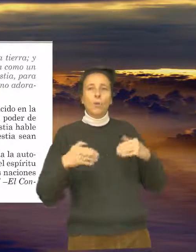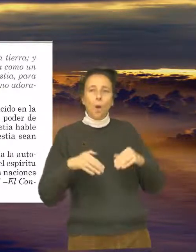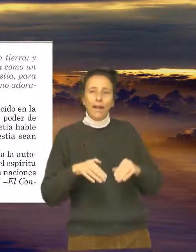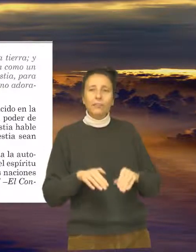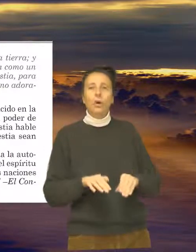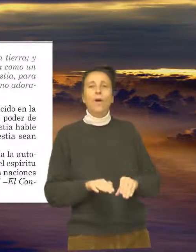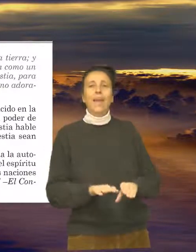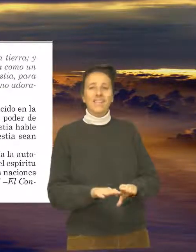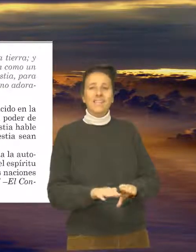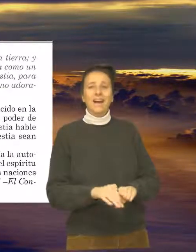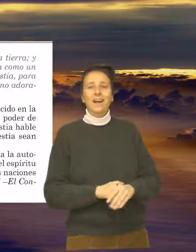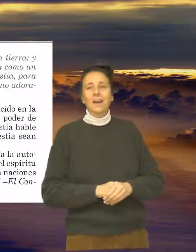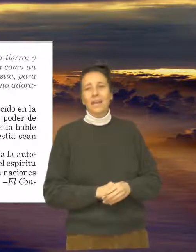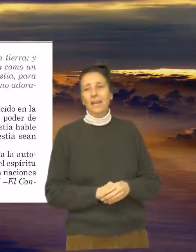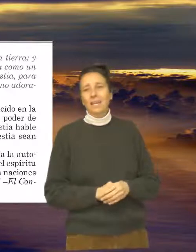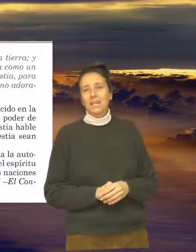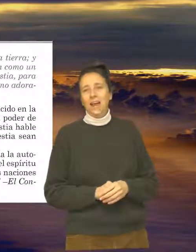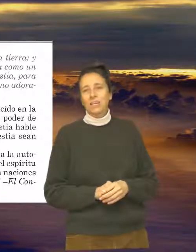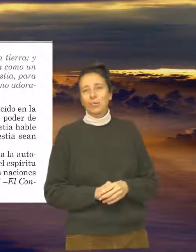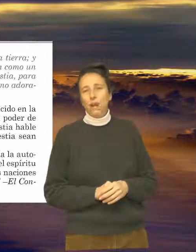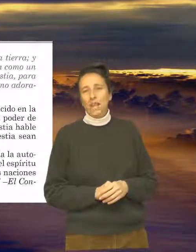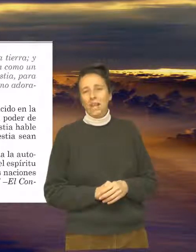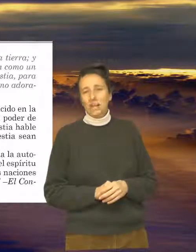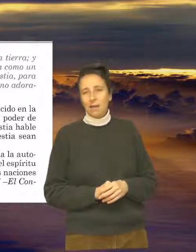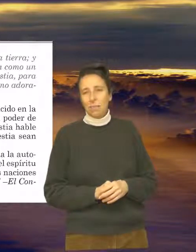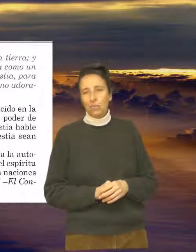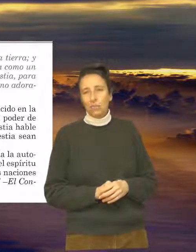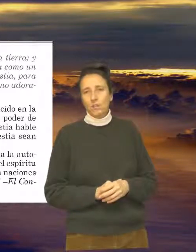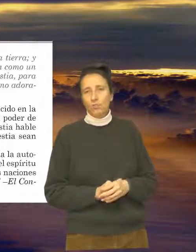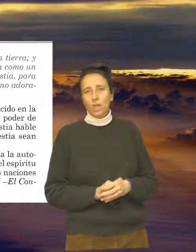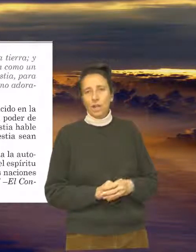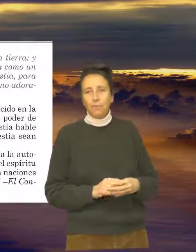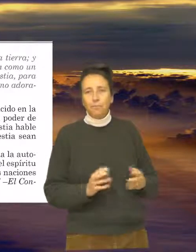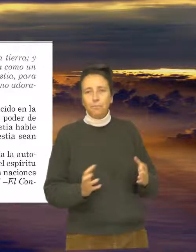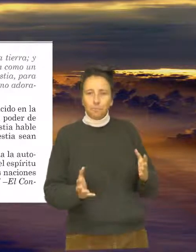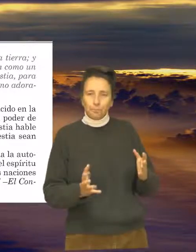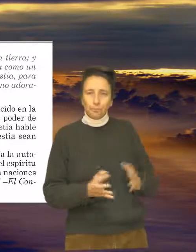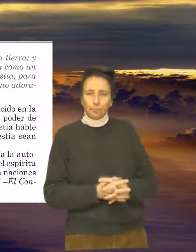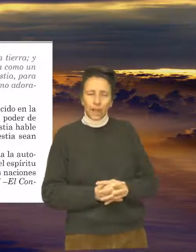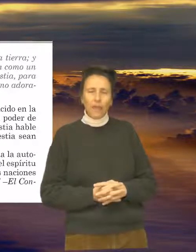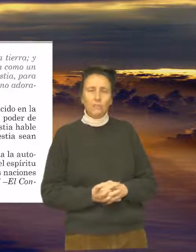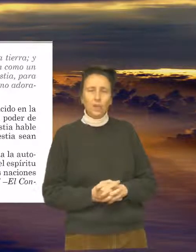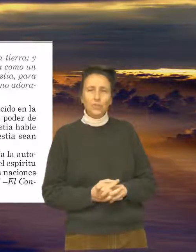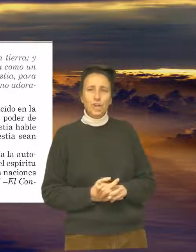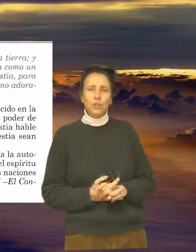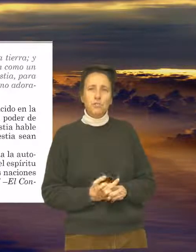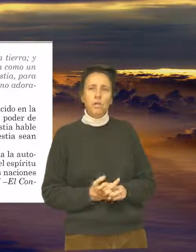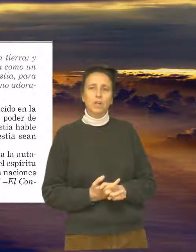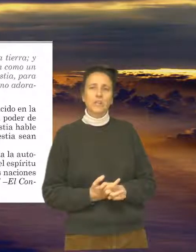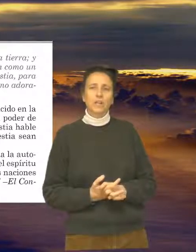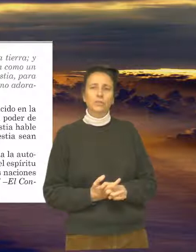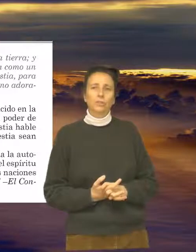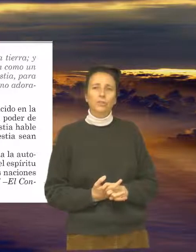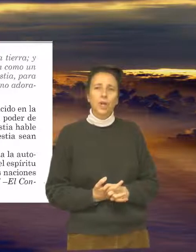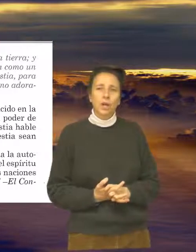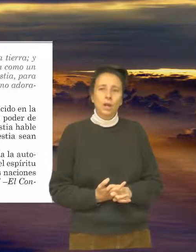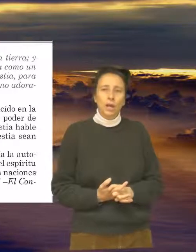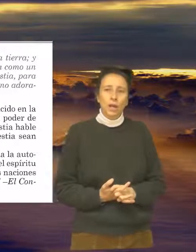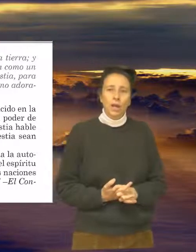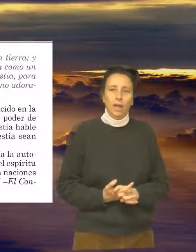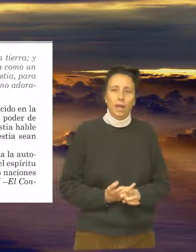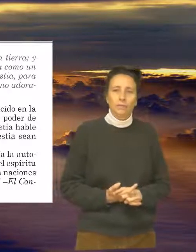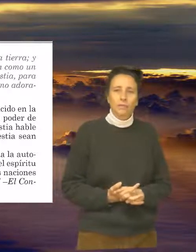resurgir cuando esa herida es curada, que ya lo hemos estudiado, entre los años